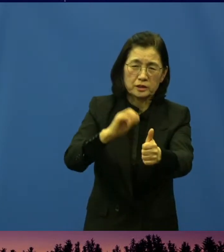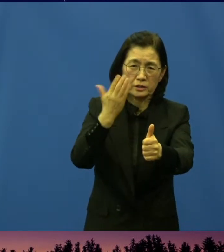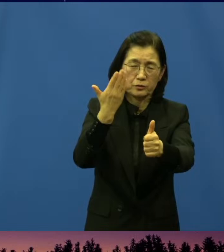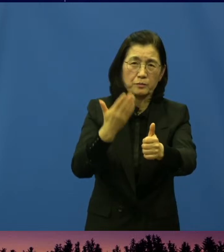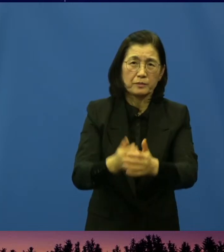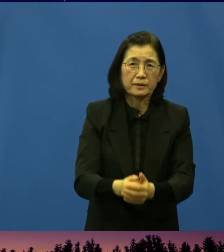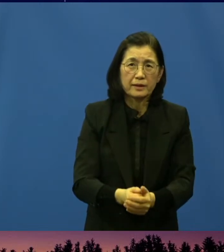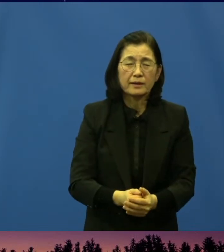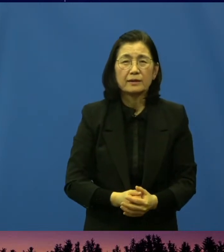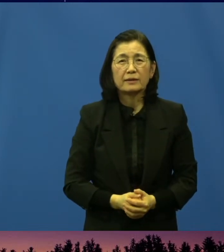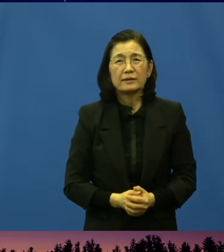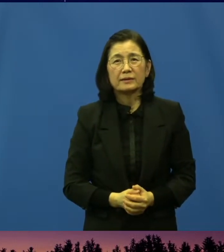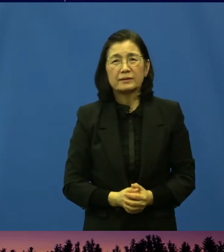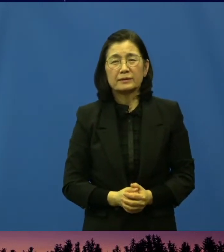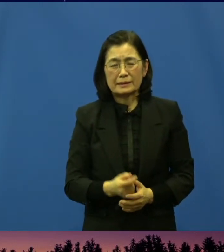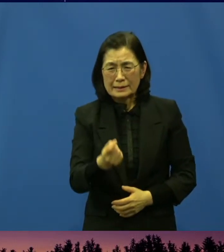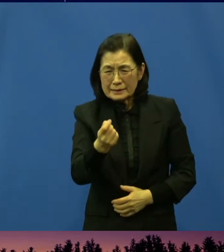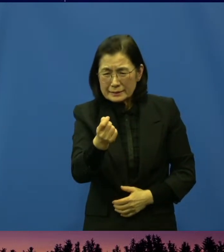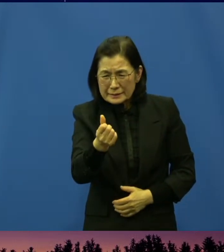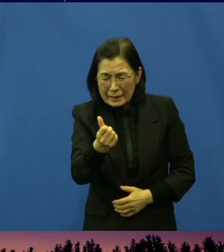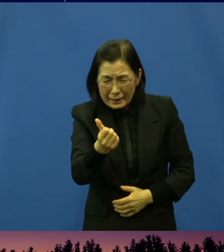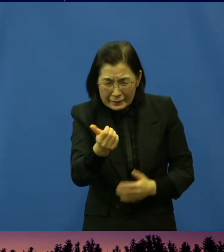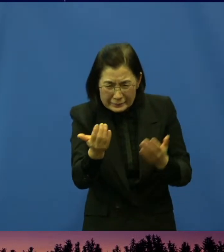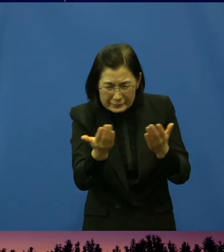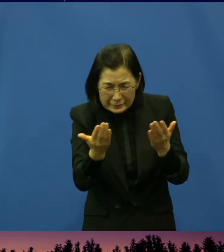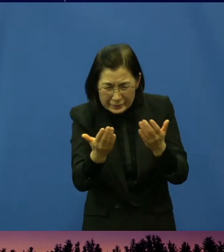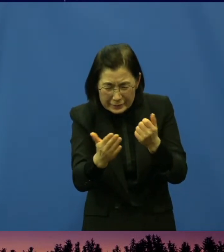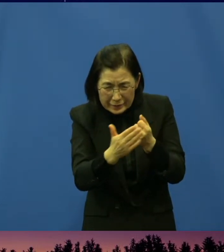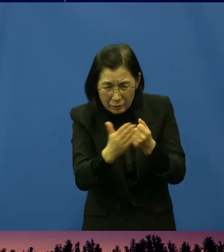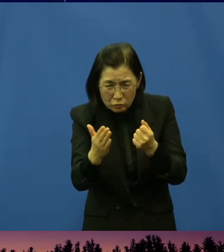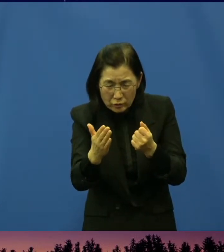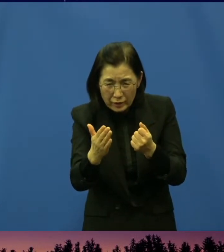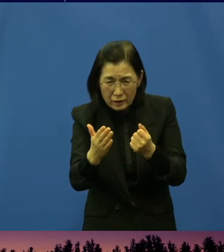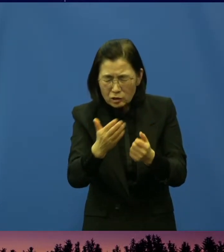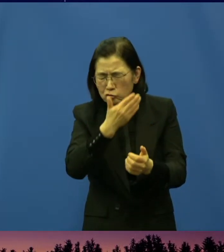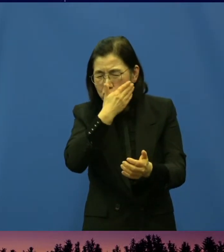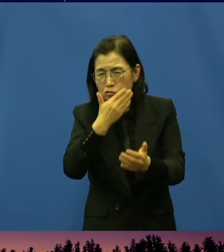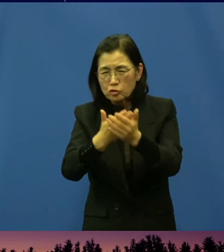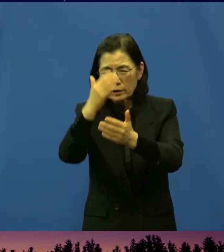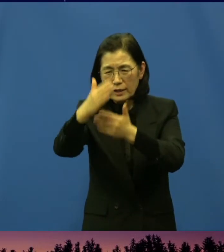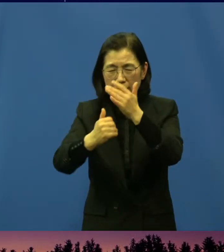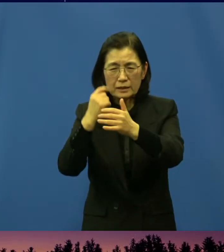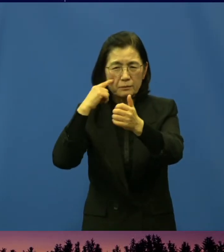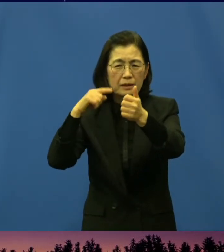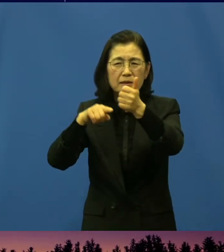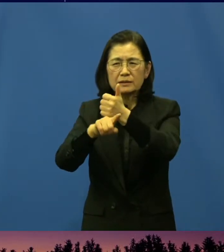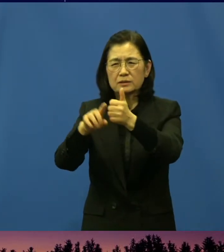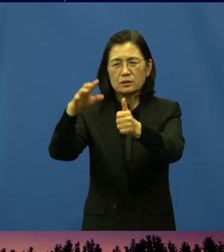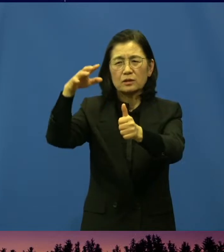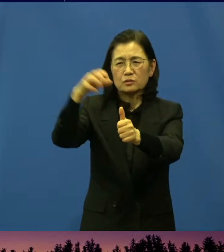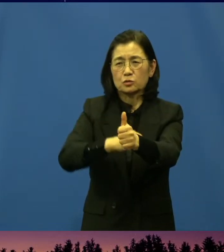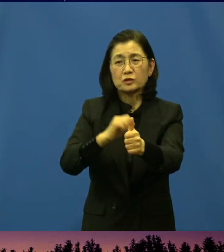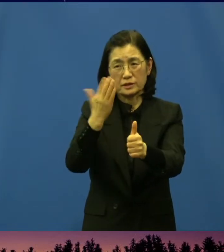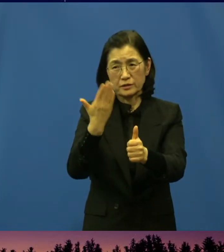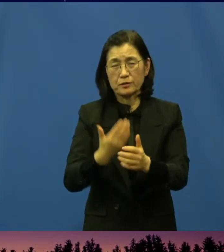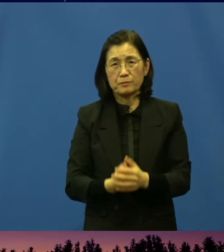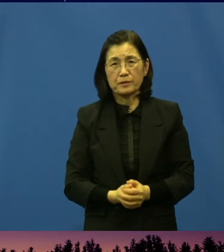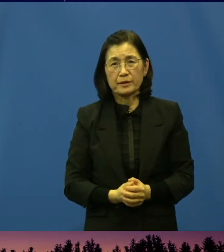소소한 것들 때문에 핵심 주제를 놓쳐버립니다. 여러분, 성령에 충만하면요, 우리의